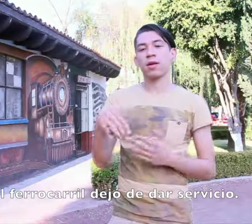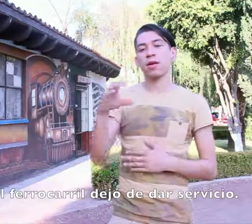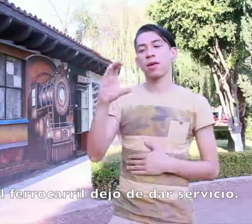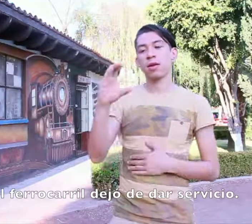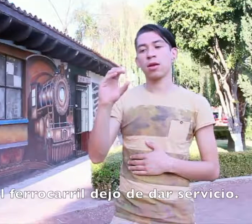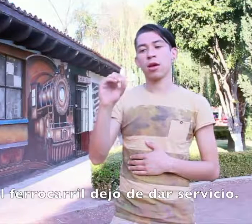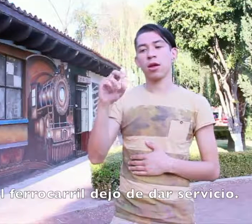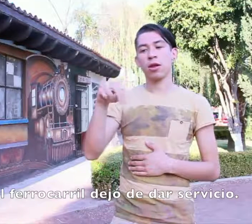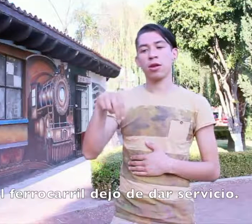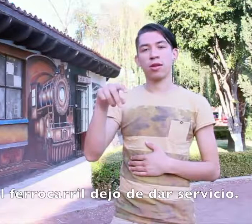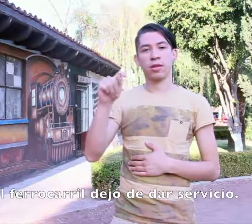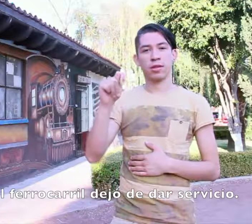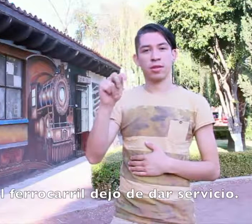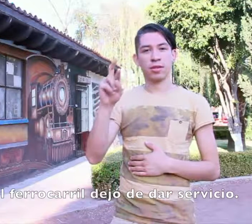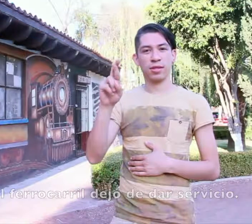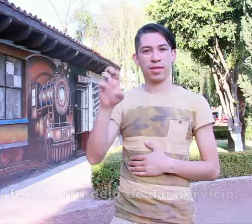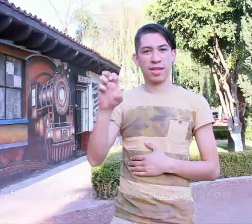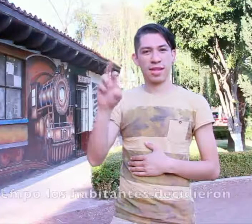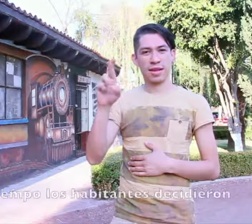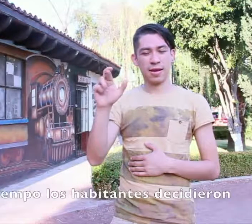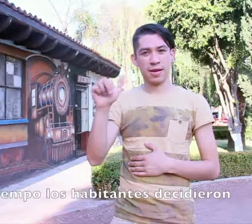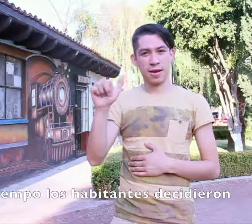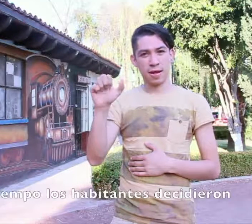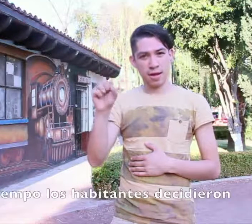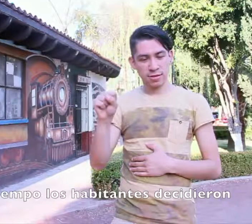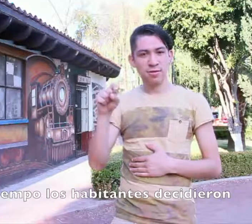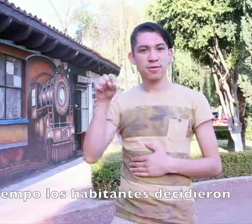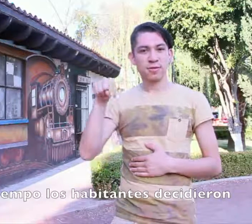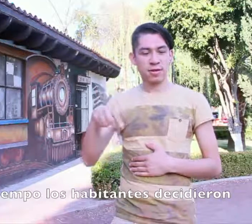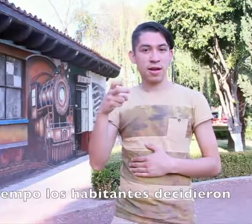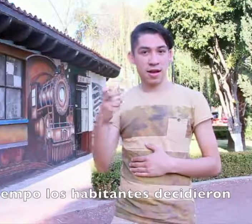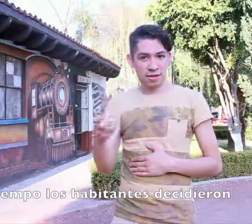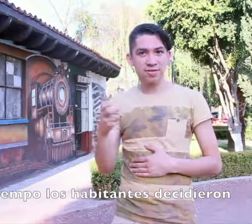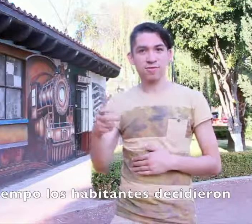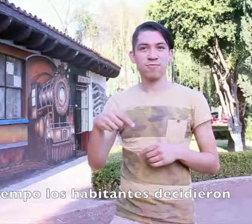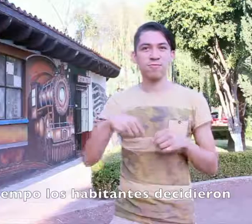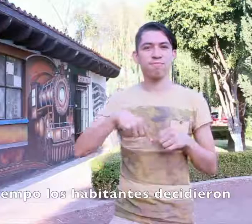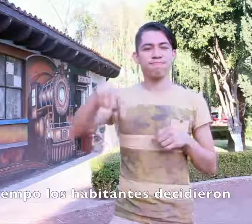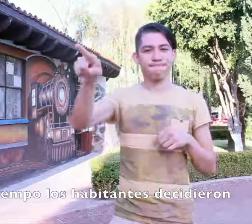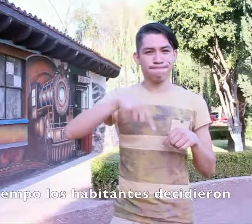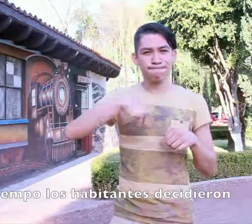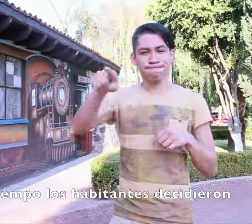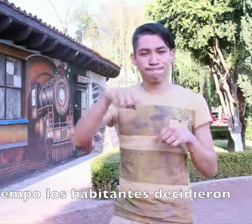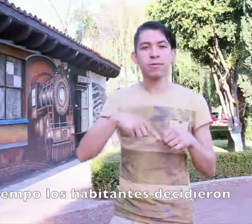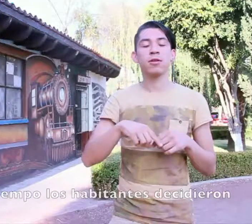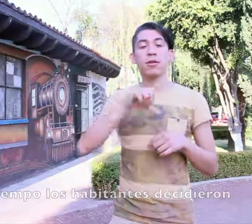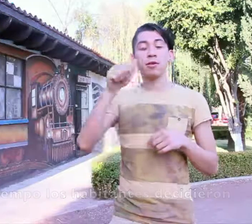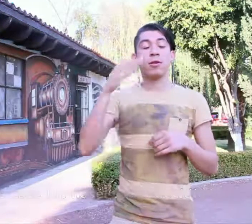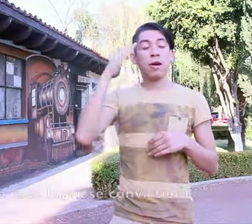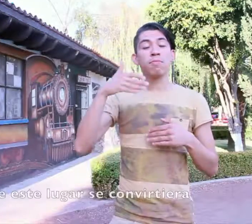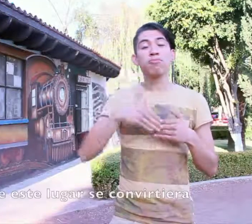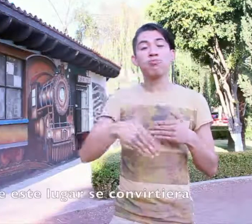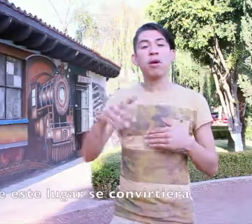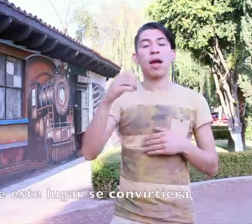1997, el ferrocarril dejó de dar servicio. Con el tiempo, los habitantes decidieron que este lugar